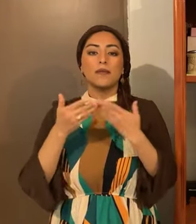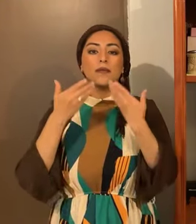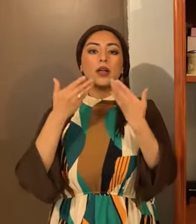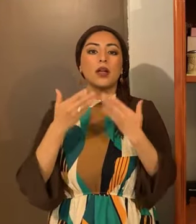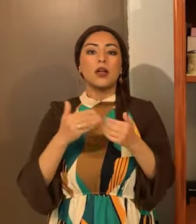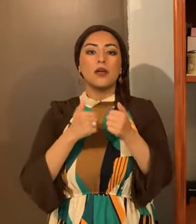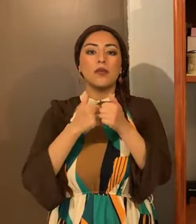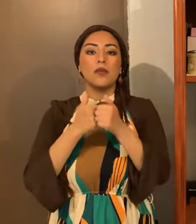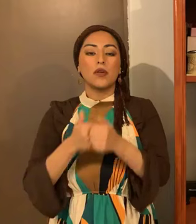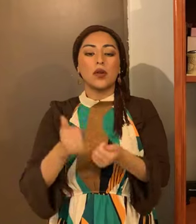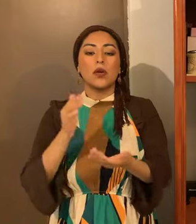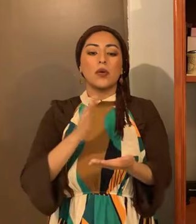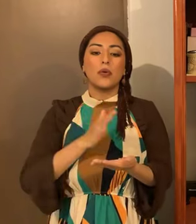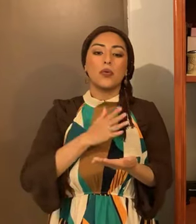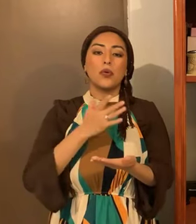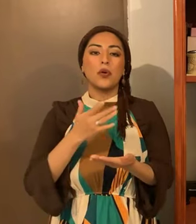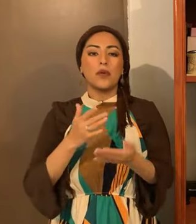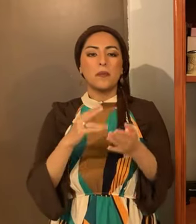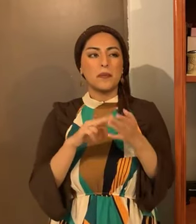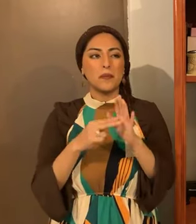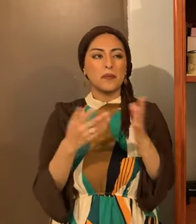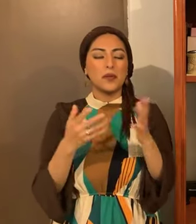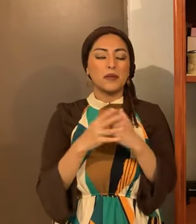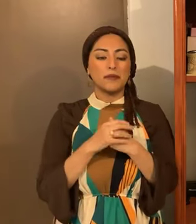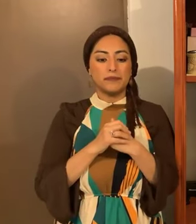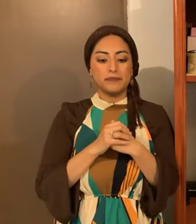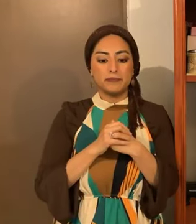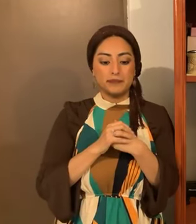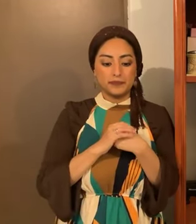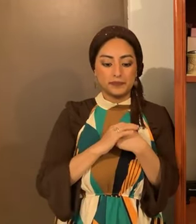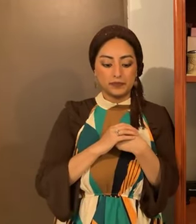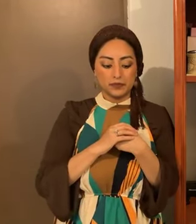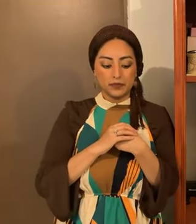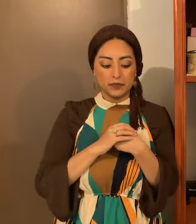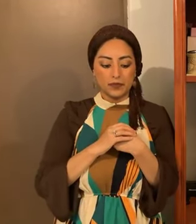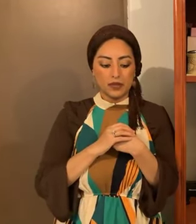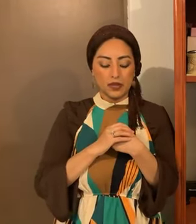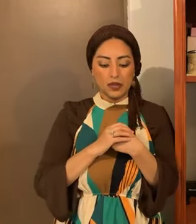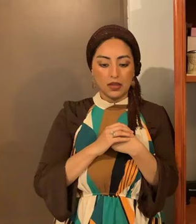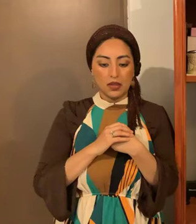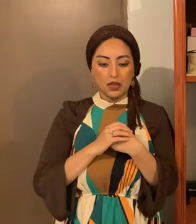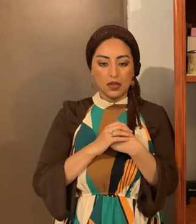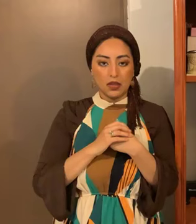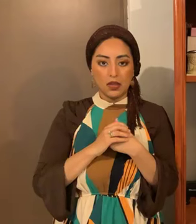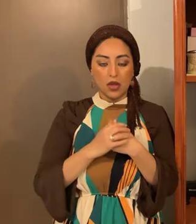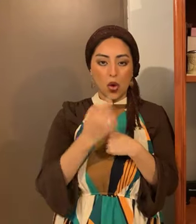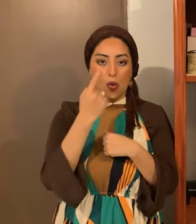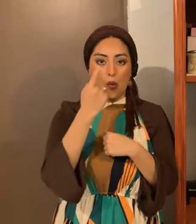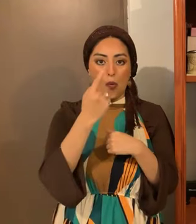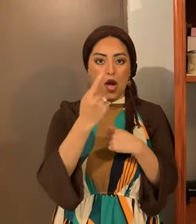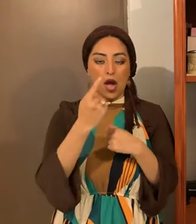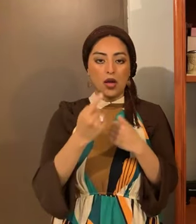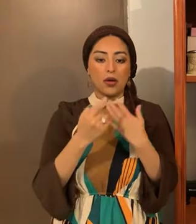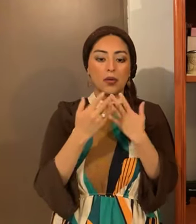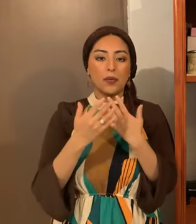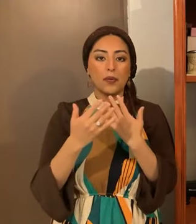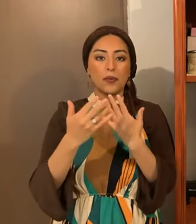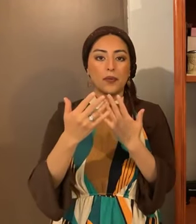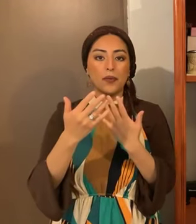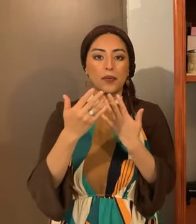respiración. ¿Y a qué me refiero con melódico? Bueno, melódico es eso, una sola melodía. Por